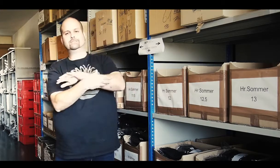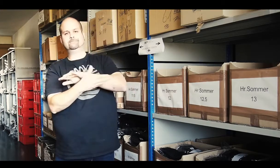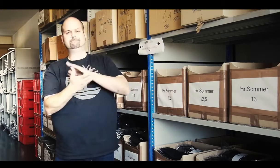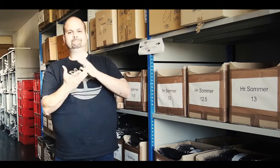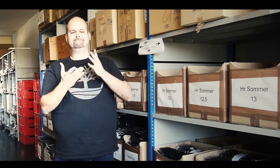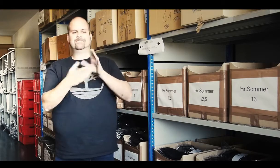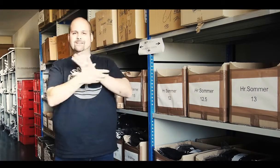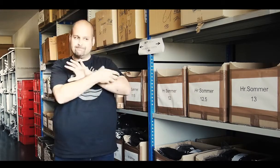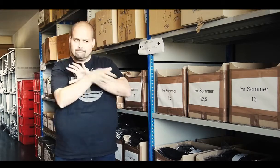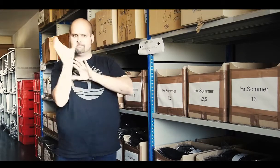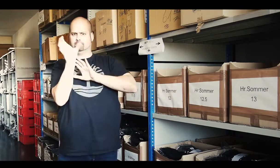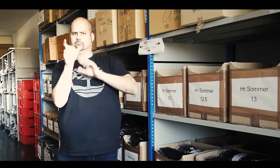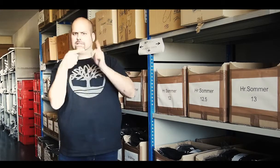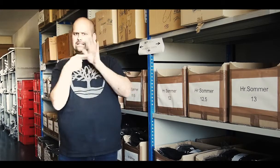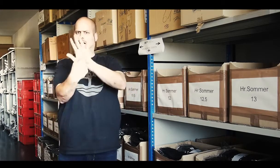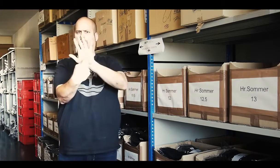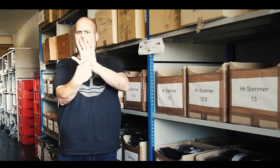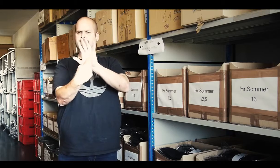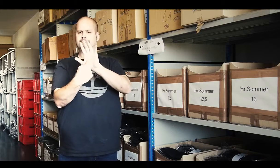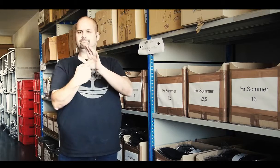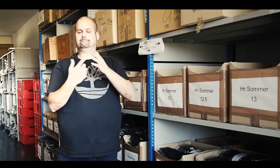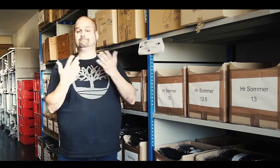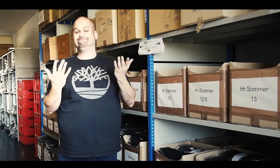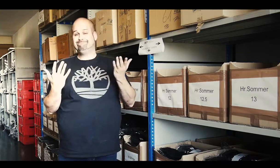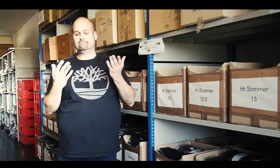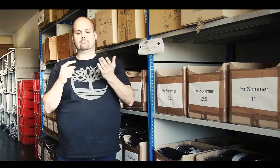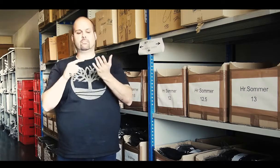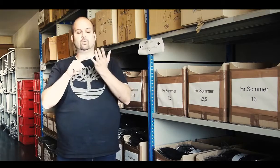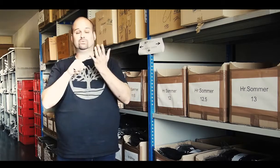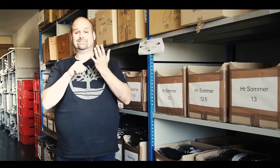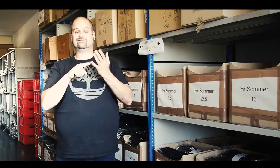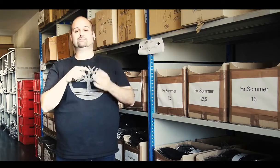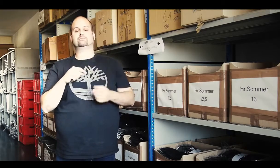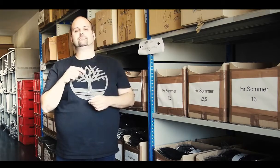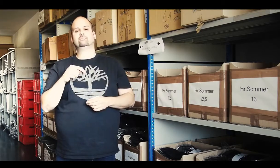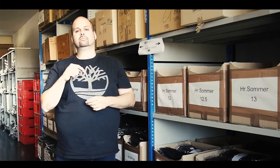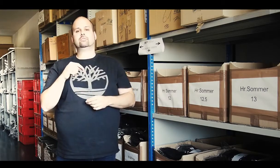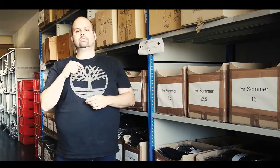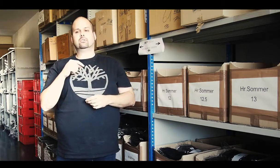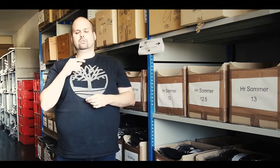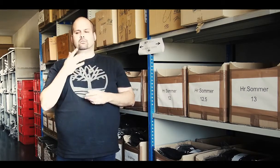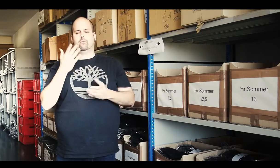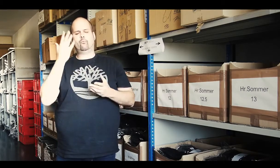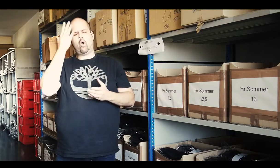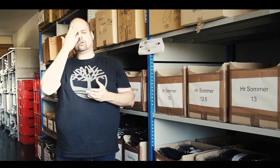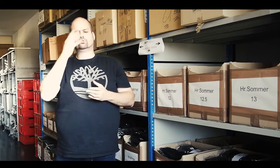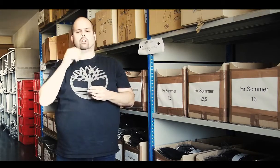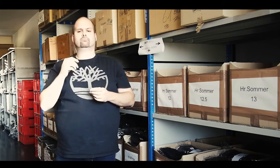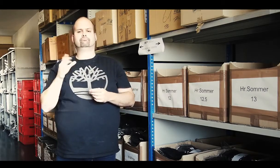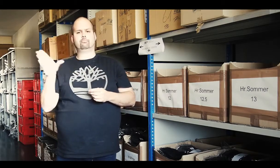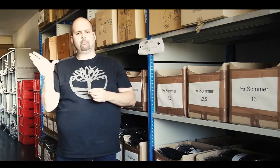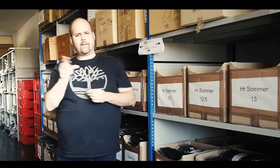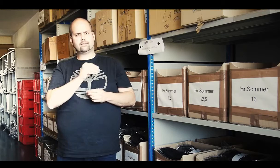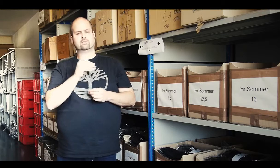Hier gibt es noch viel Unklarheiten. Deswegen ist es wichtig, dass wir darüber aufklären und informieren. Als weiteren